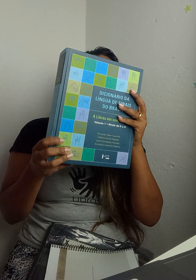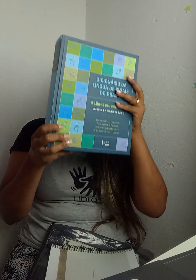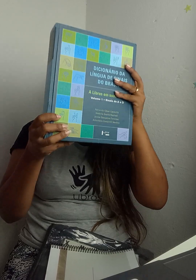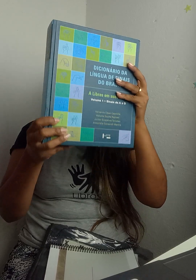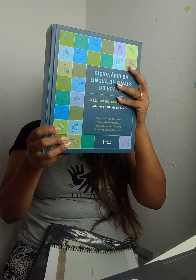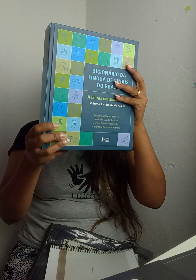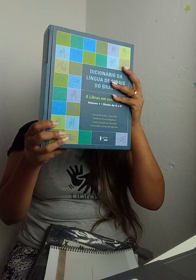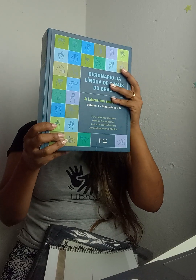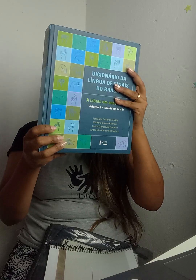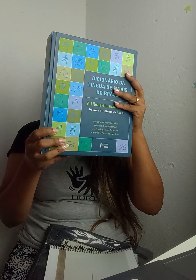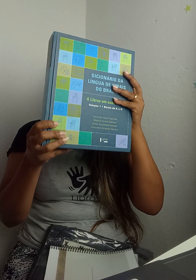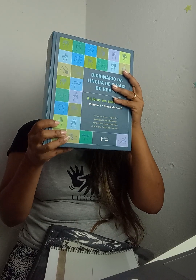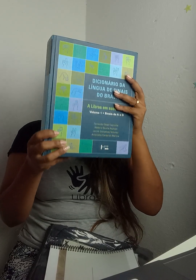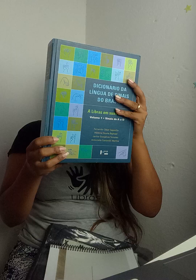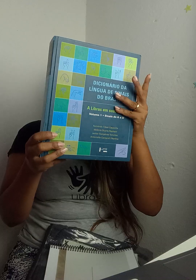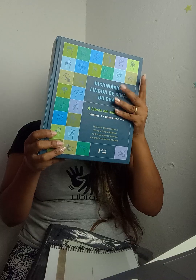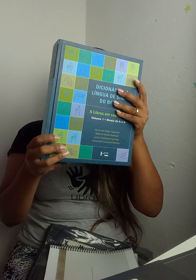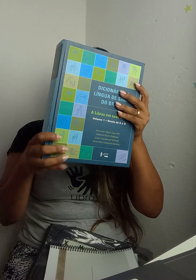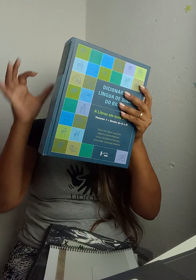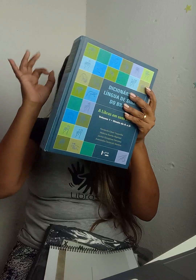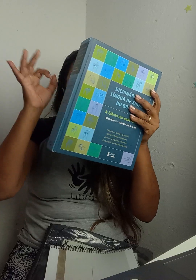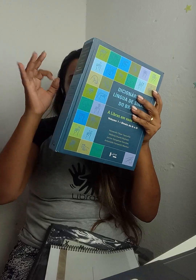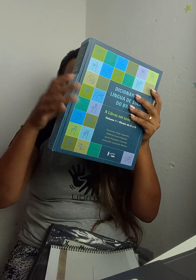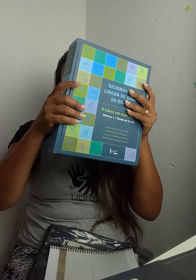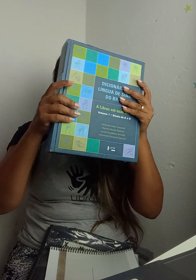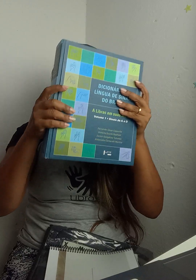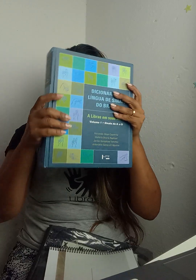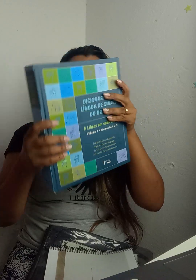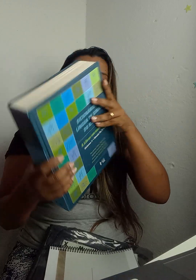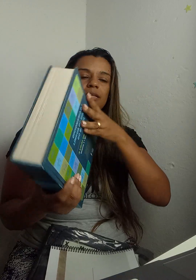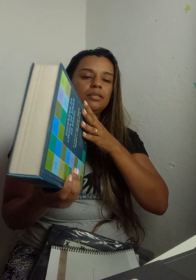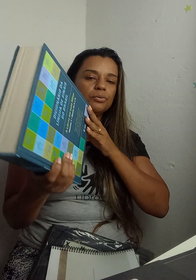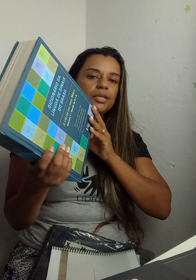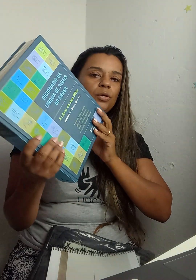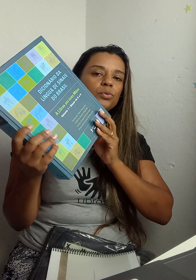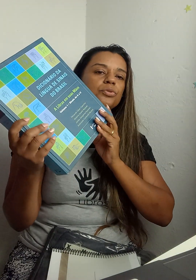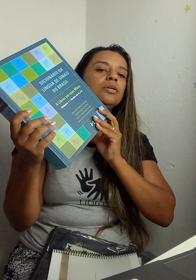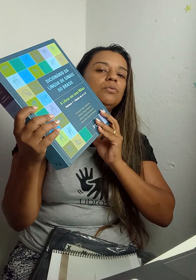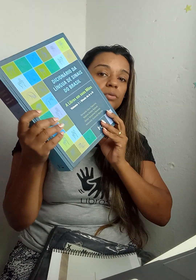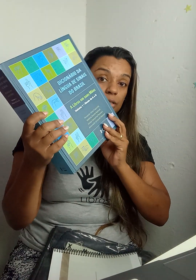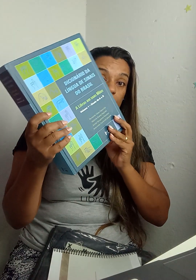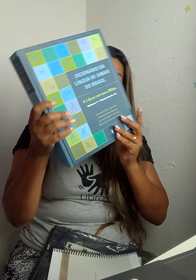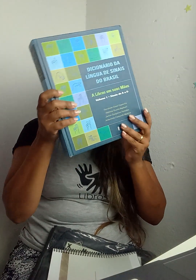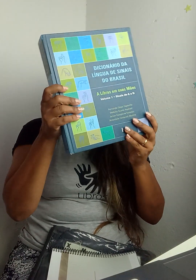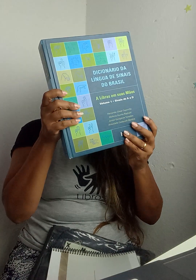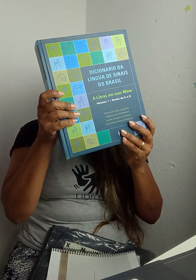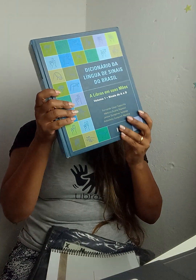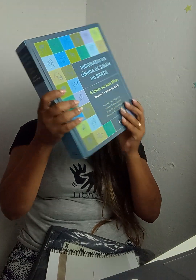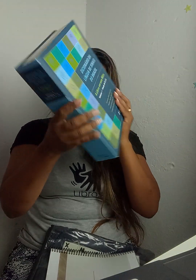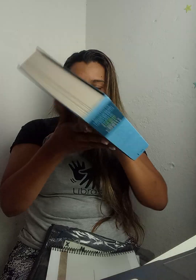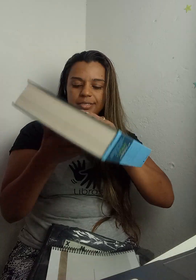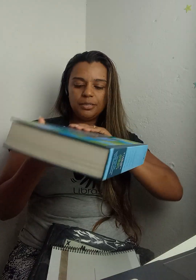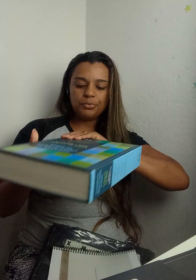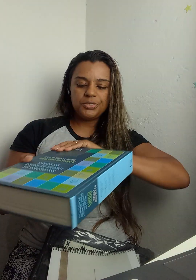Aurélio, Capovilla Libras, tá? É o mais completo que tem. Não tem outro. Então, comprem, tá? Assim que